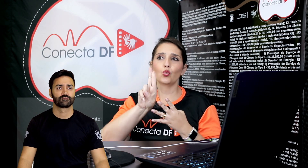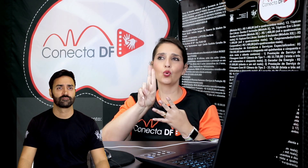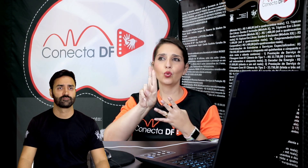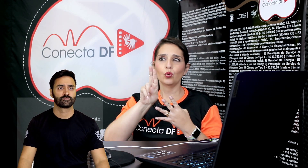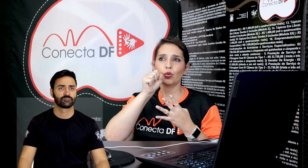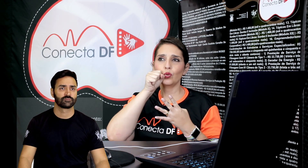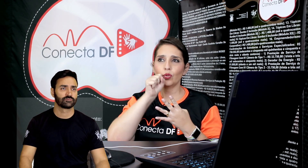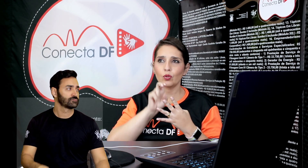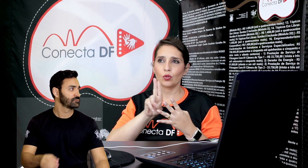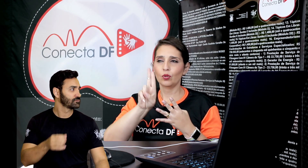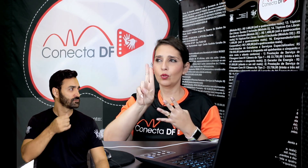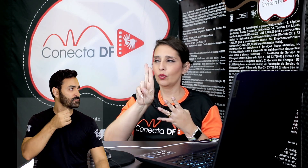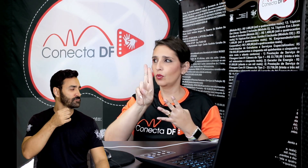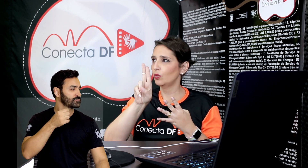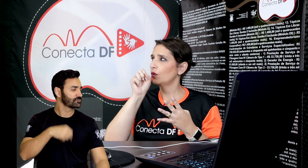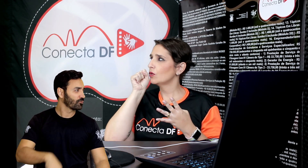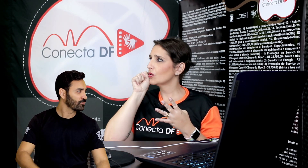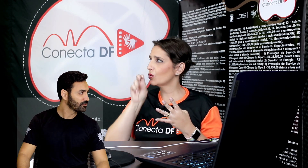suco.